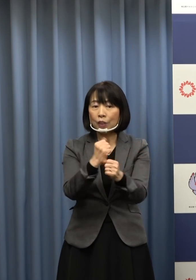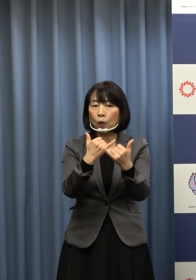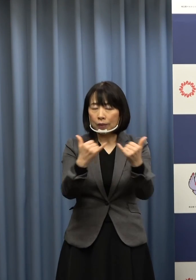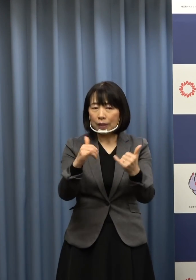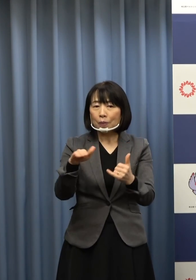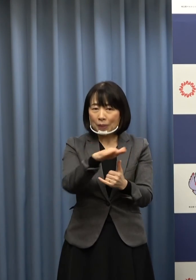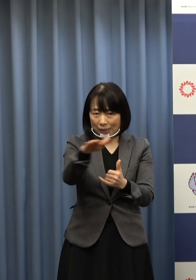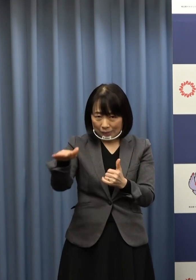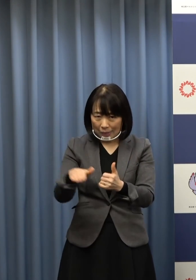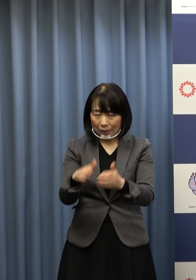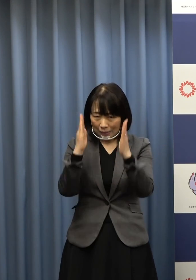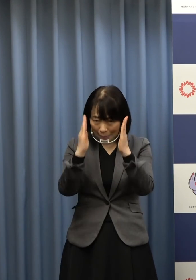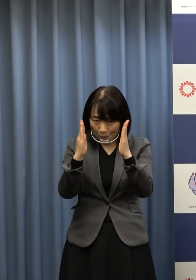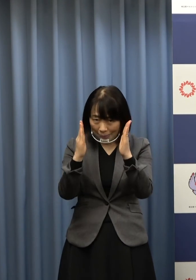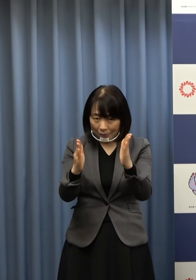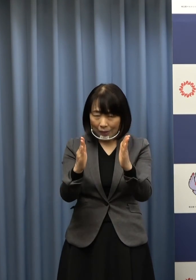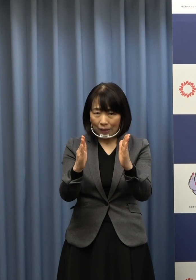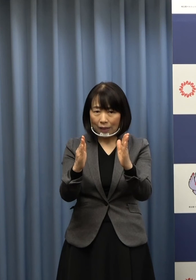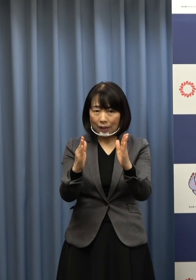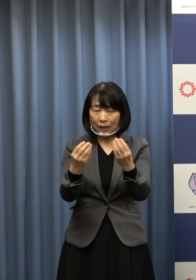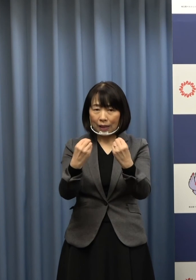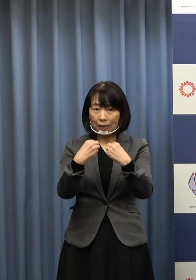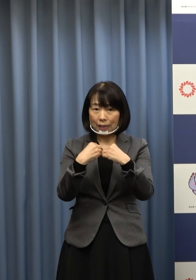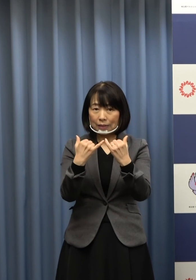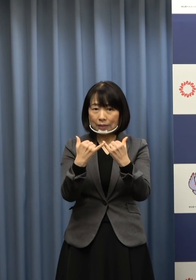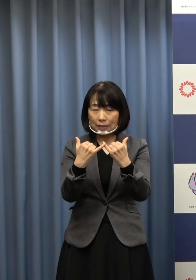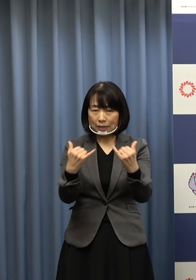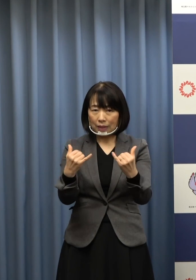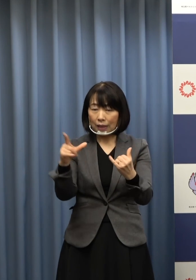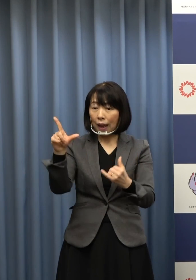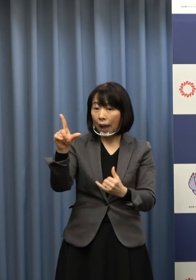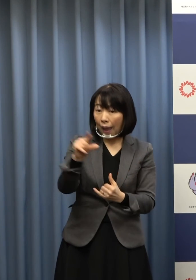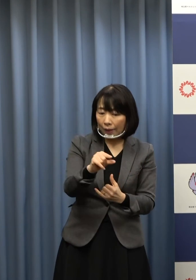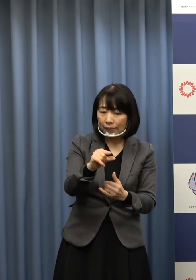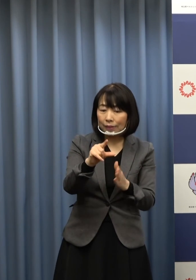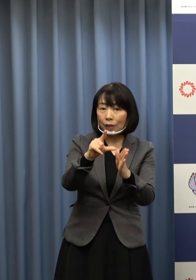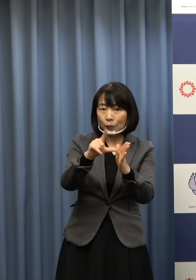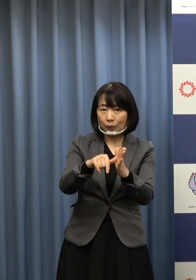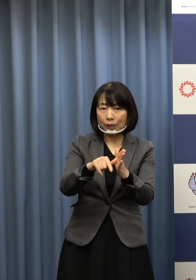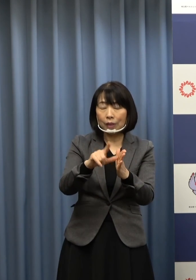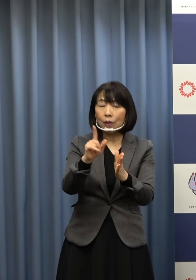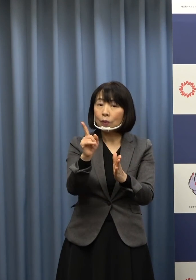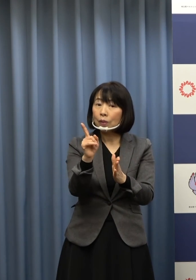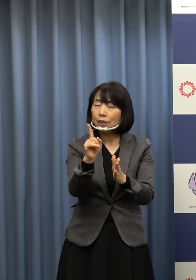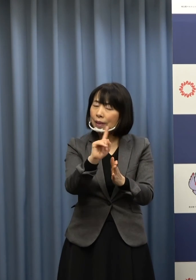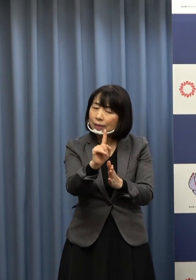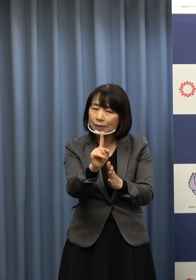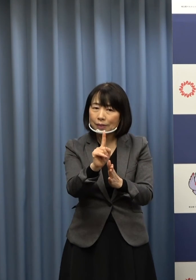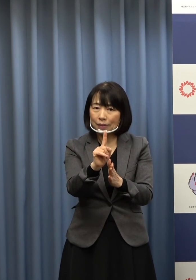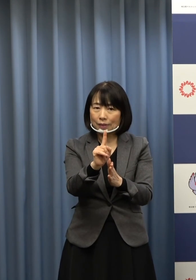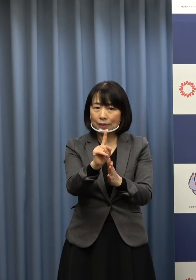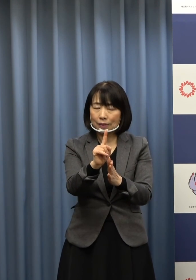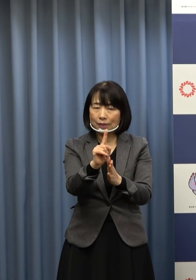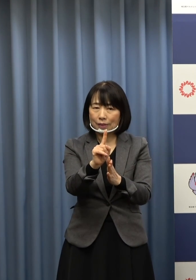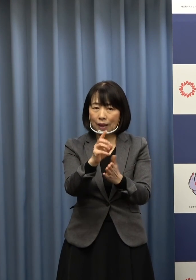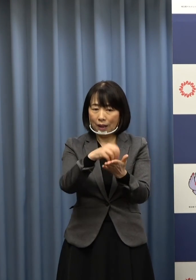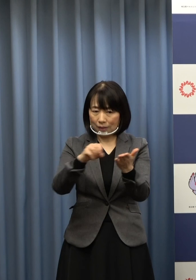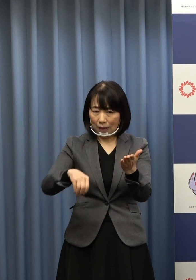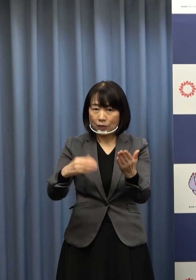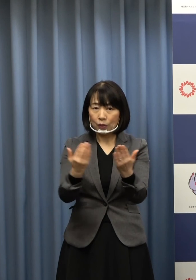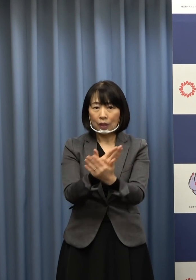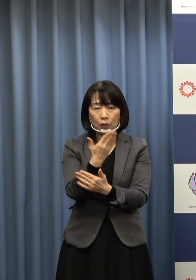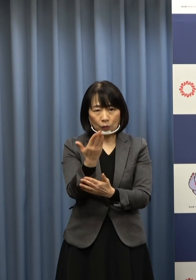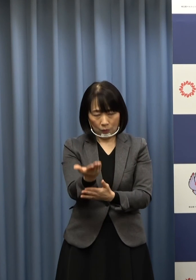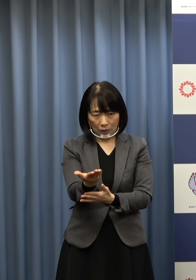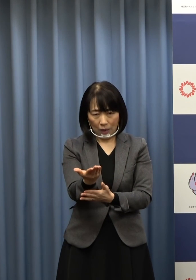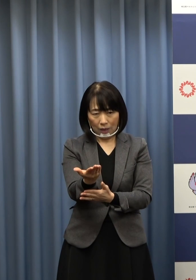に、どういうものが解除される、緩やかになる、あの今要請しているものの中で、あ